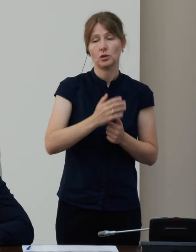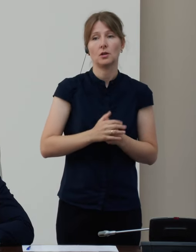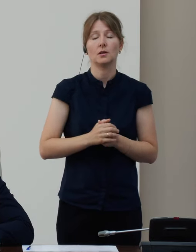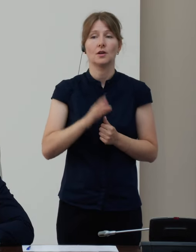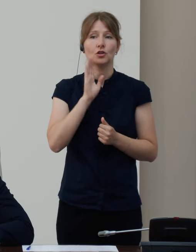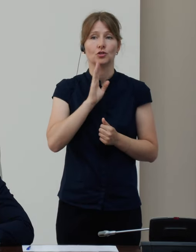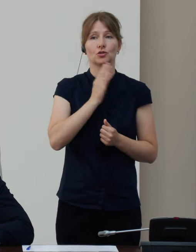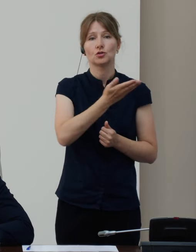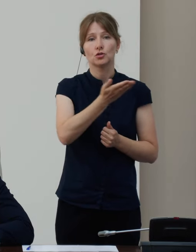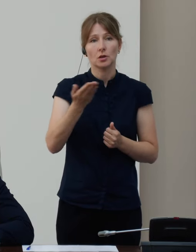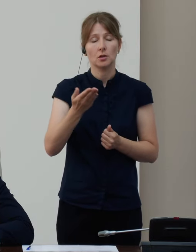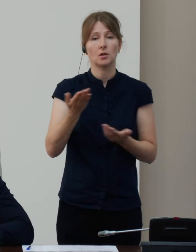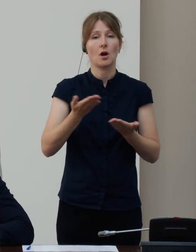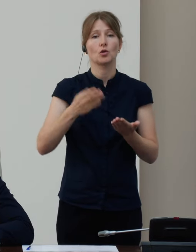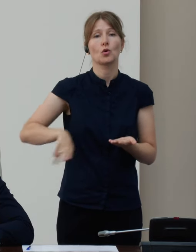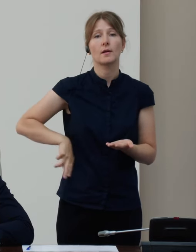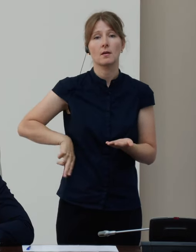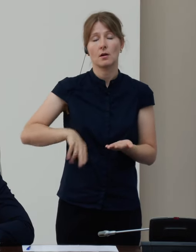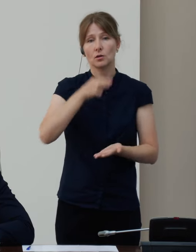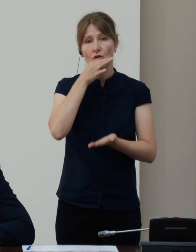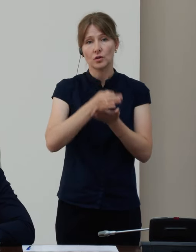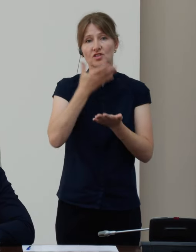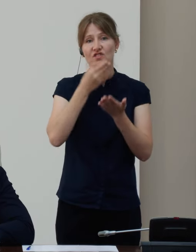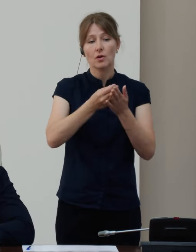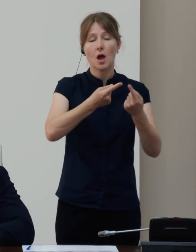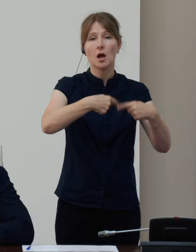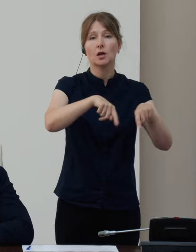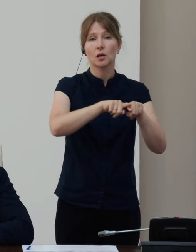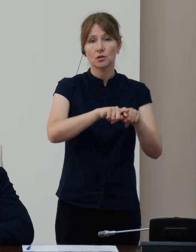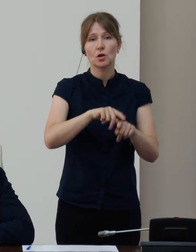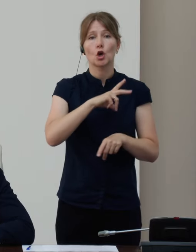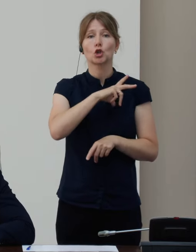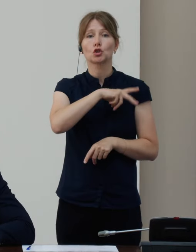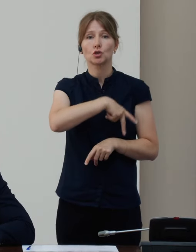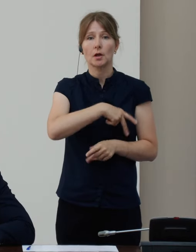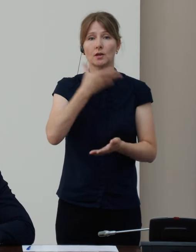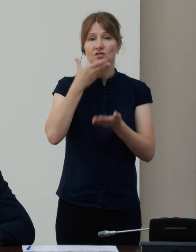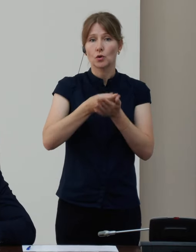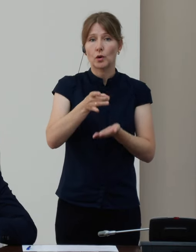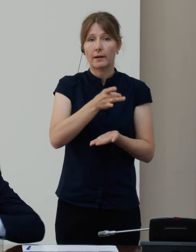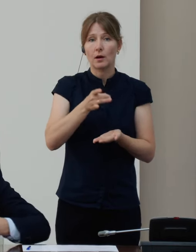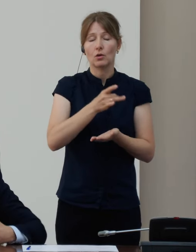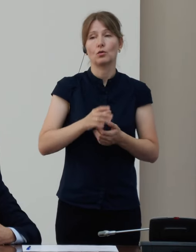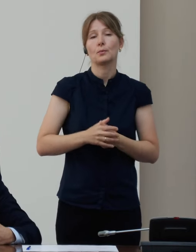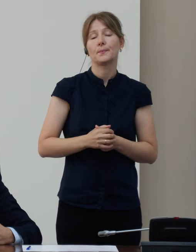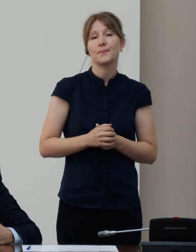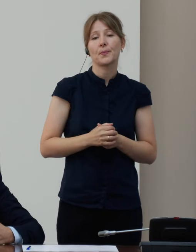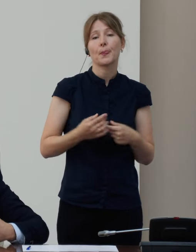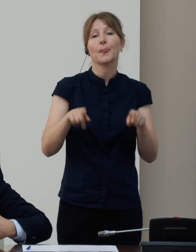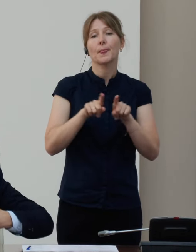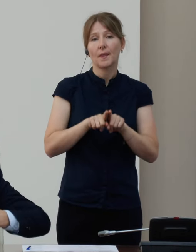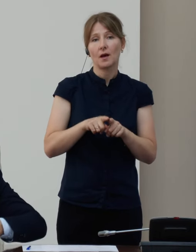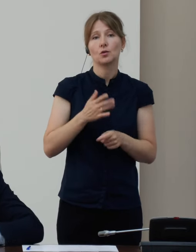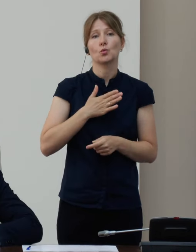colegile mele, care sunt directoarele agențiilor teritoriale de asistență socială, și cumva am creat